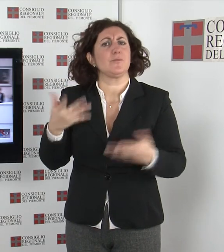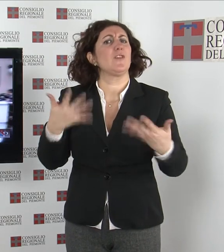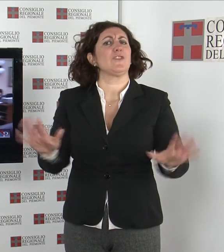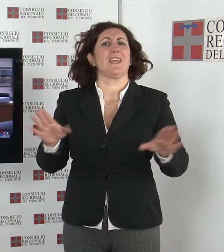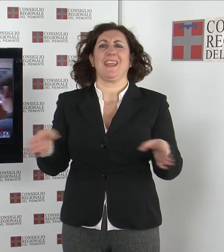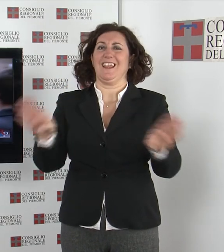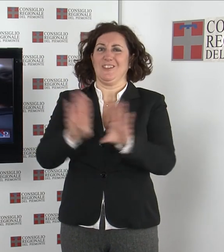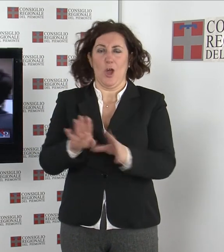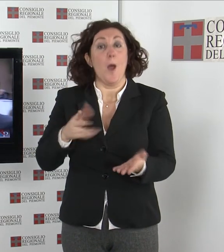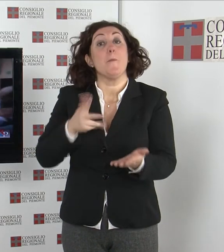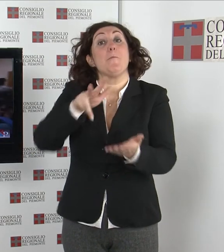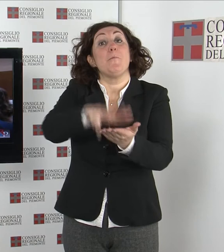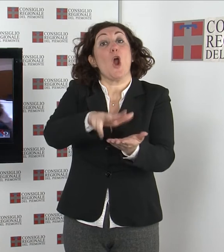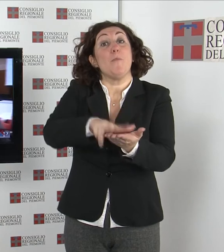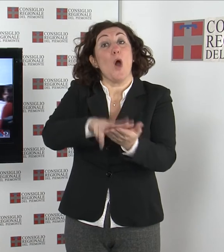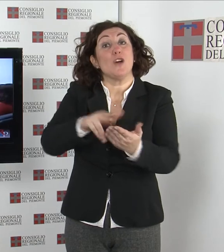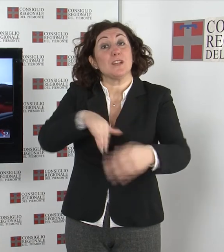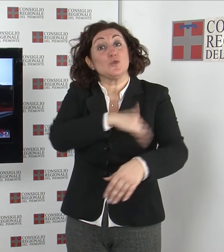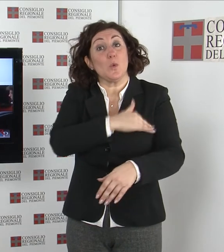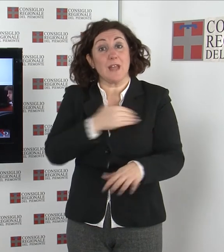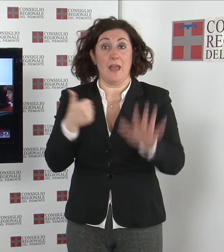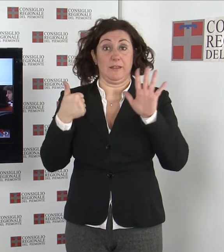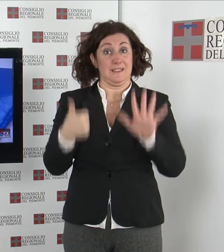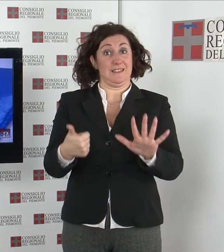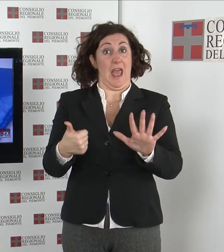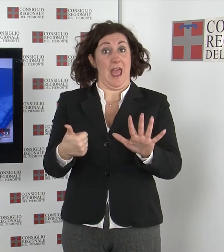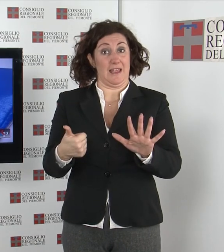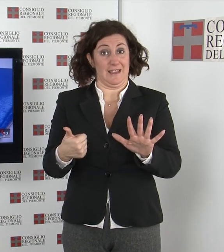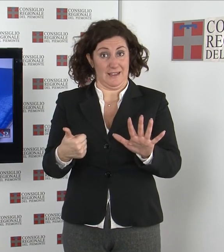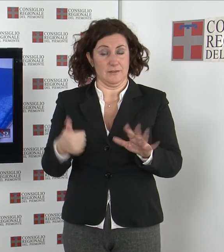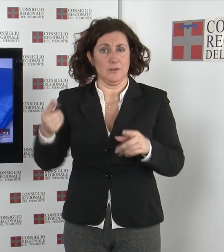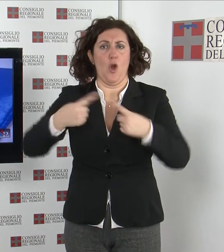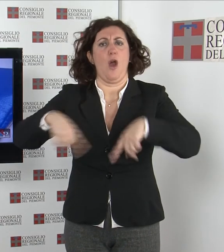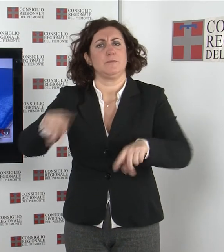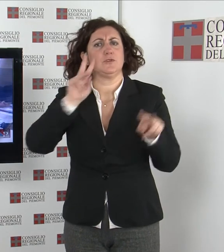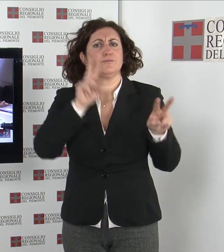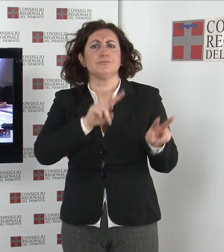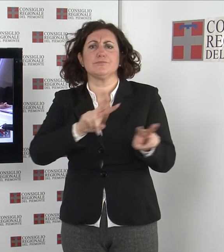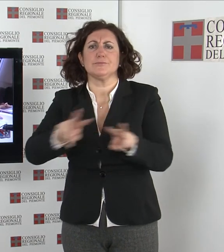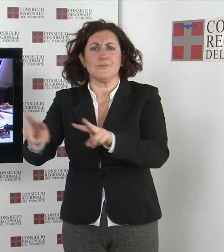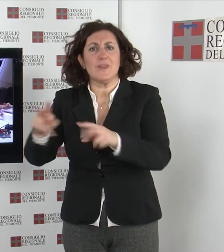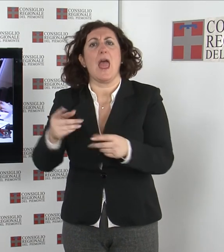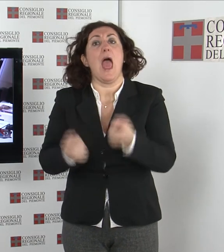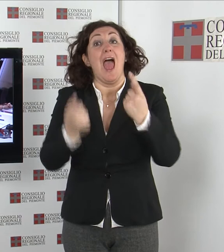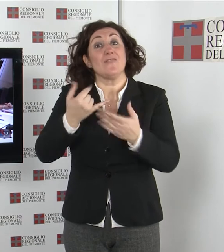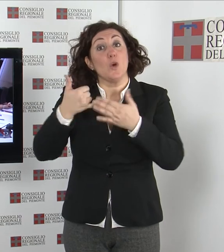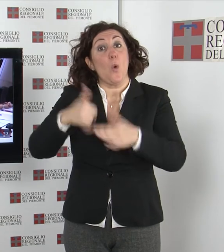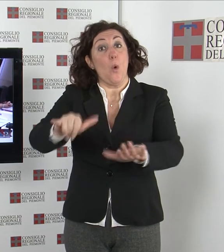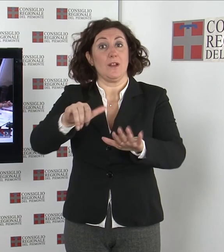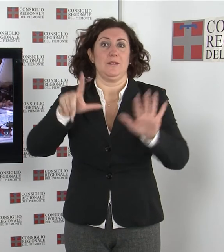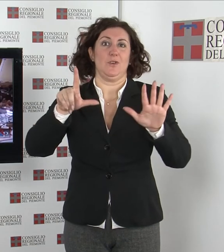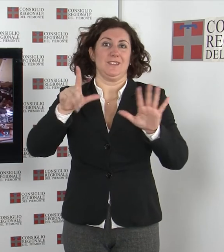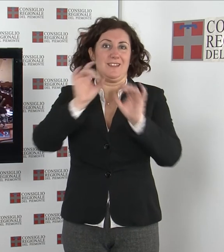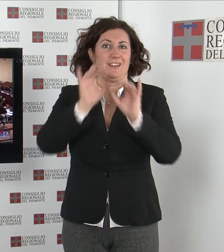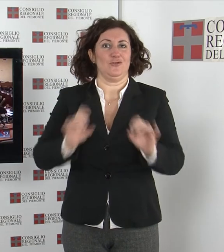sei le proposte presentate dagli studenti passate al vaglio dalle commissioni l'evento conclusivo è previsto per il 7 dicembre nell'aula di